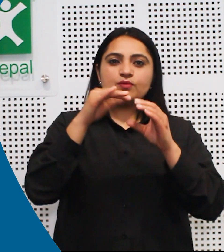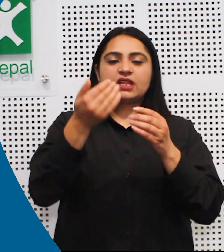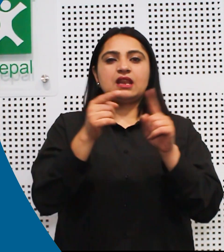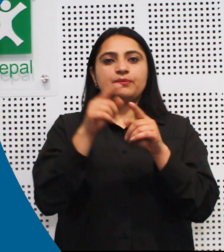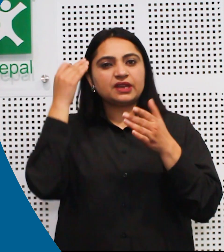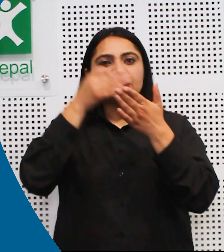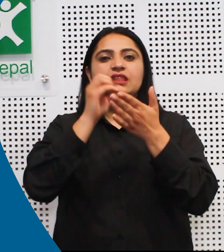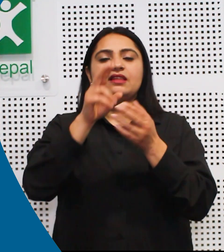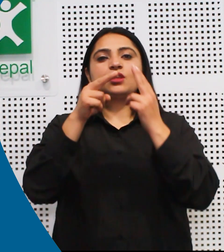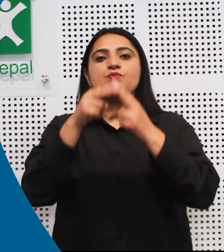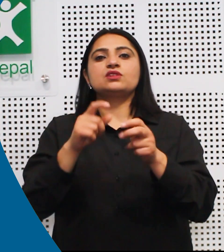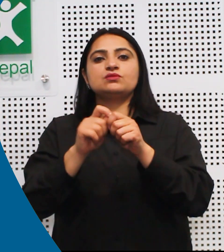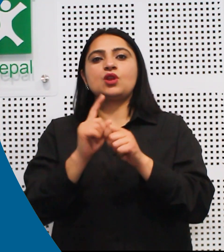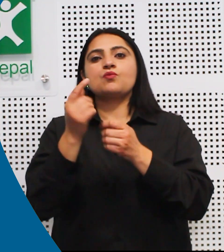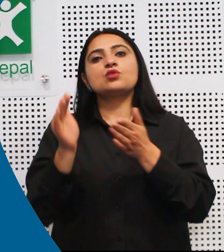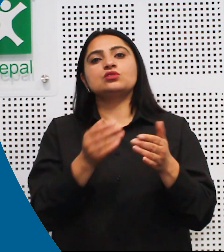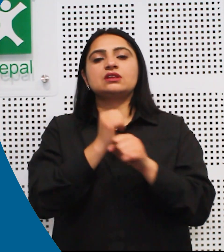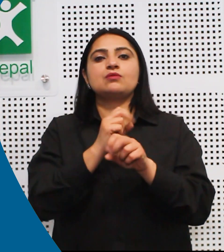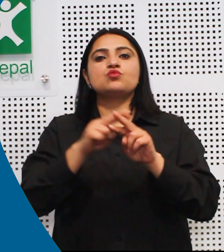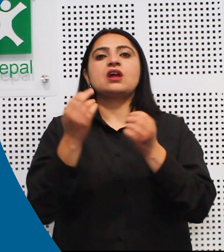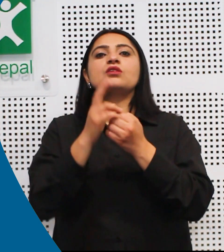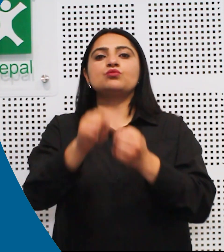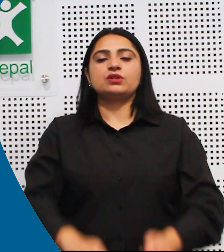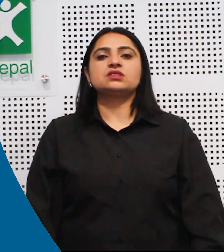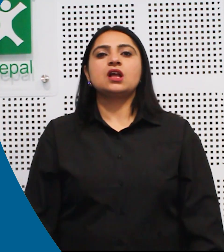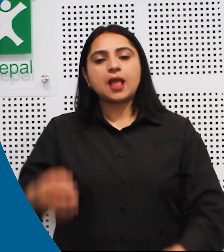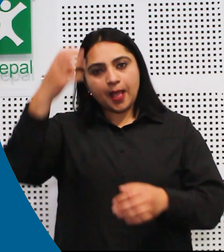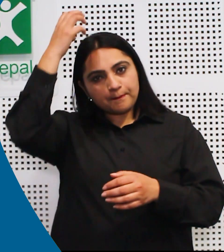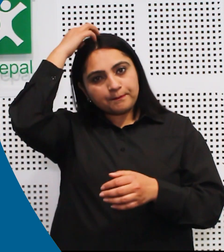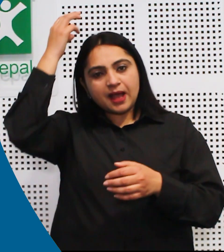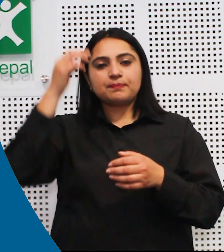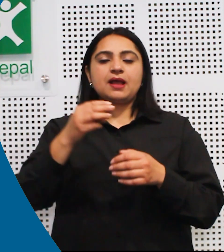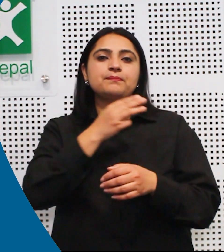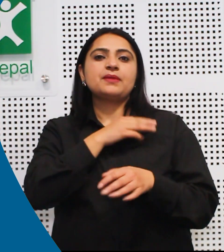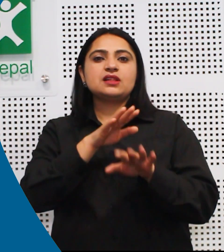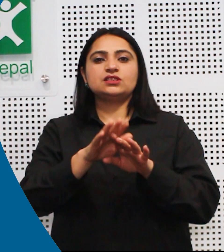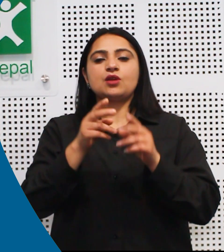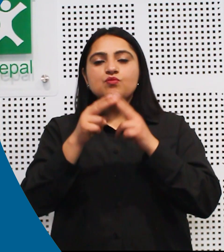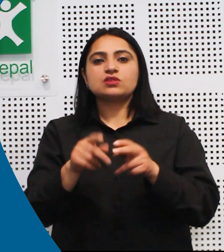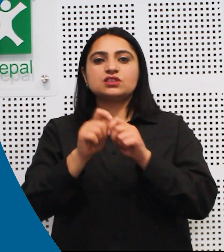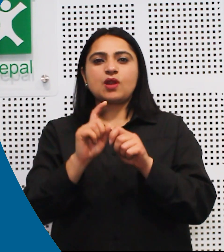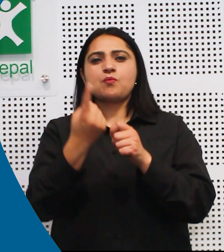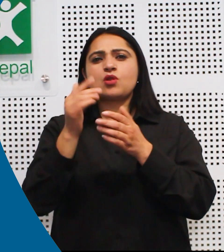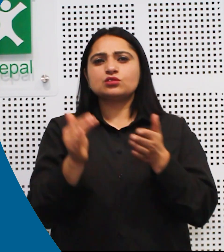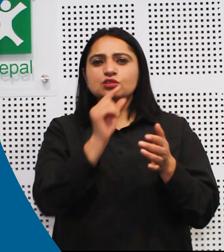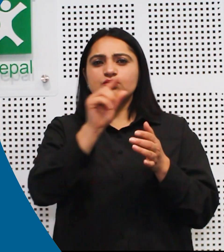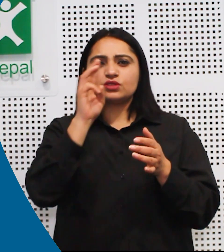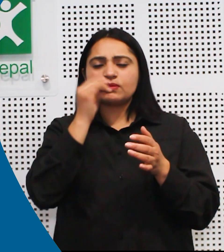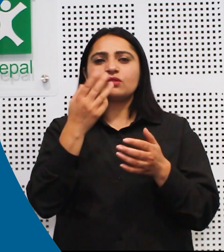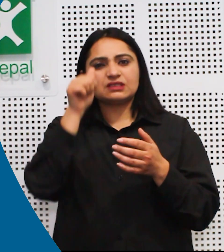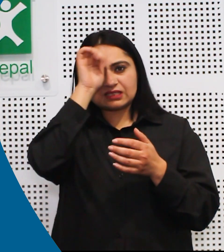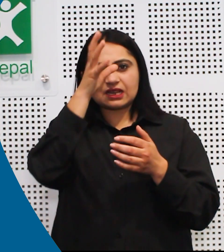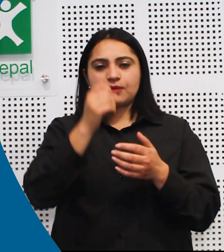दिएर बजेट निर्माणको पहिलो चरणको काम सक्नुपर्छ। पाल्पावासीले बजेट निर्माणको पहिलो चरणका बारेमा के कति जानकारी पाएका छन्